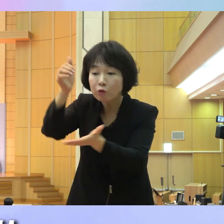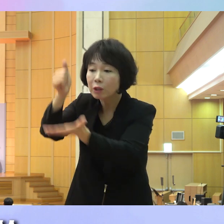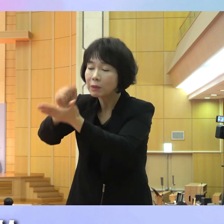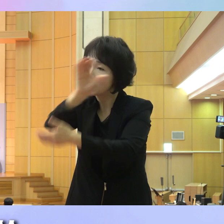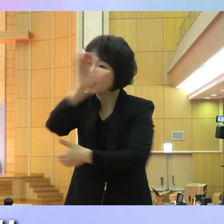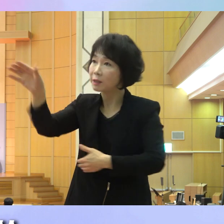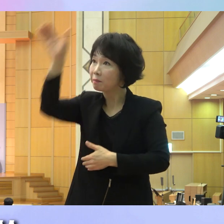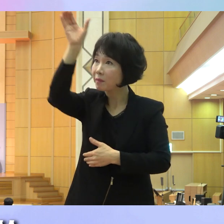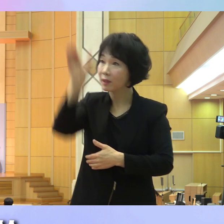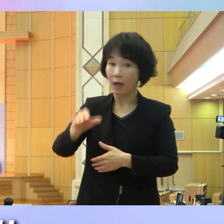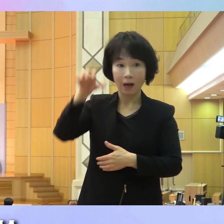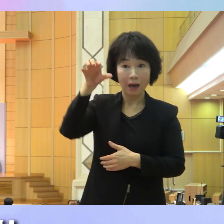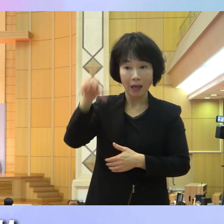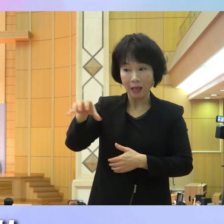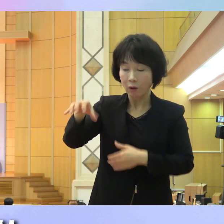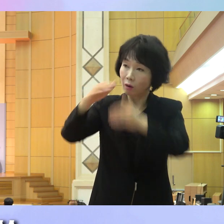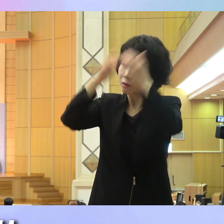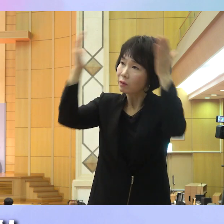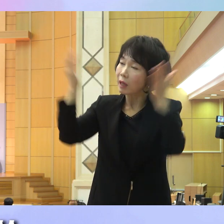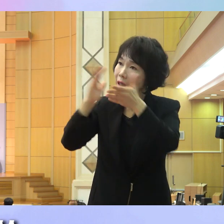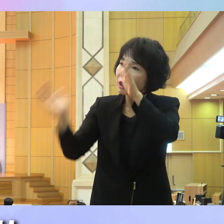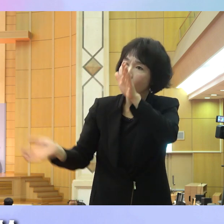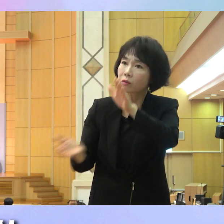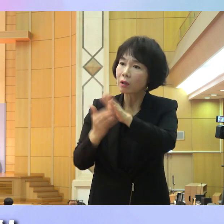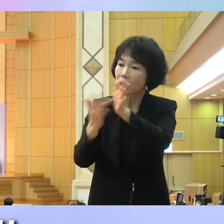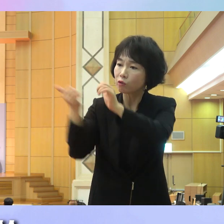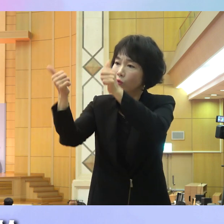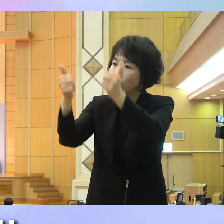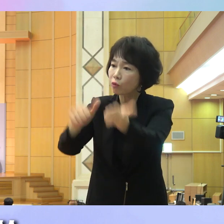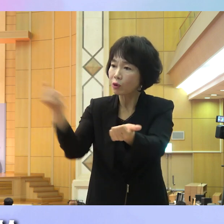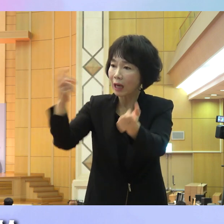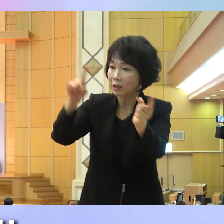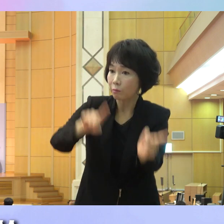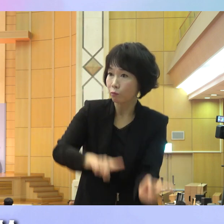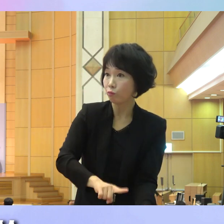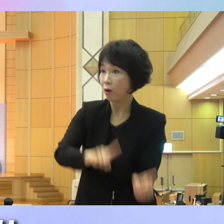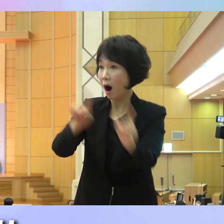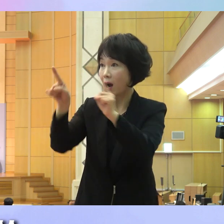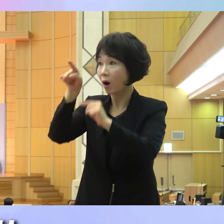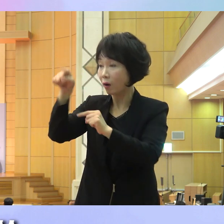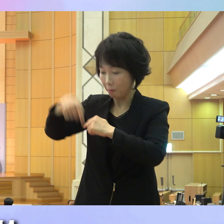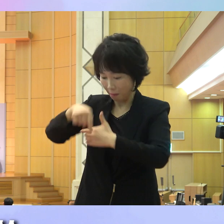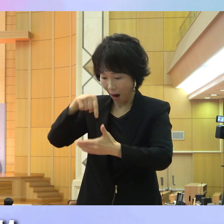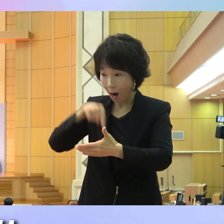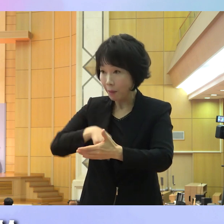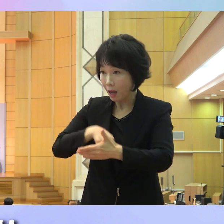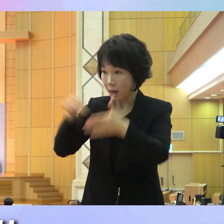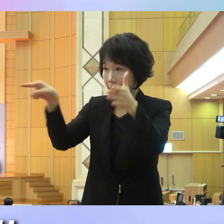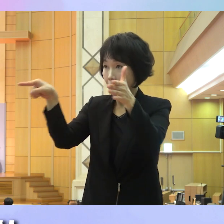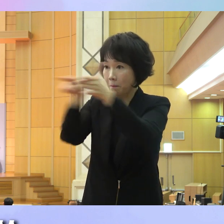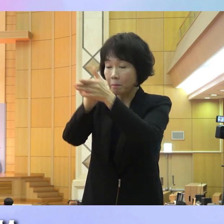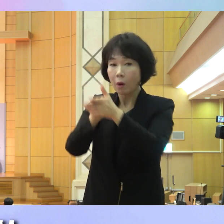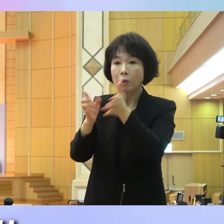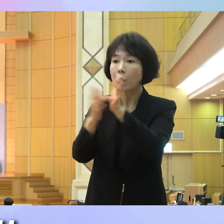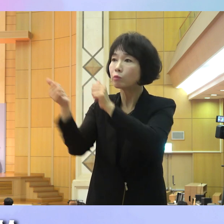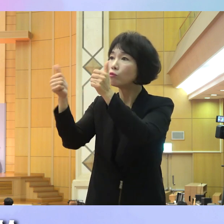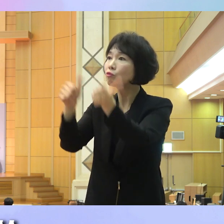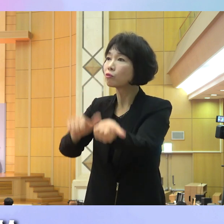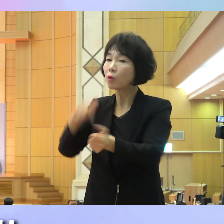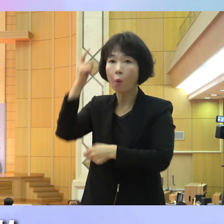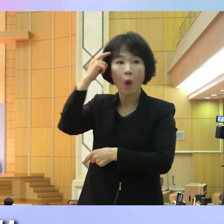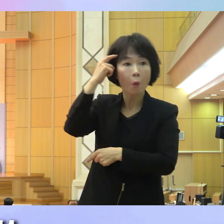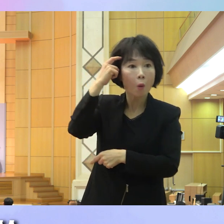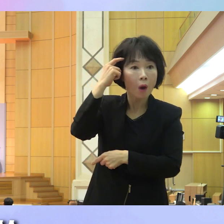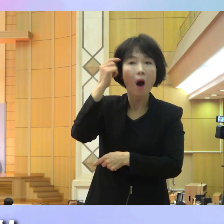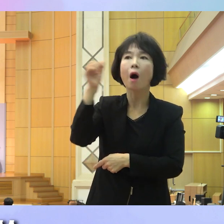다 이루신 것을, 예수님이 죽으셨다가 살아난 것을 내 마음에 믿으면, 예수님이 왜 죽었지? 내